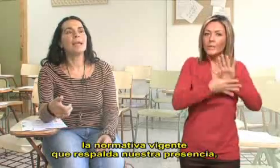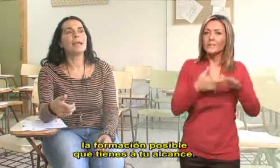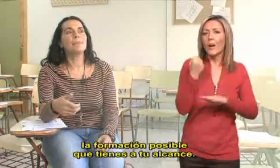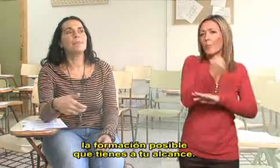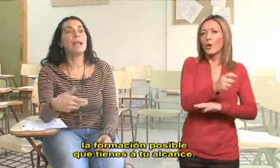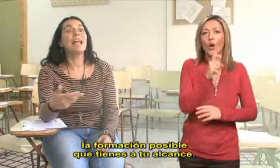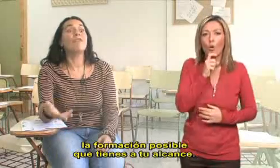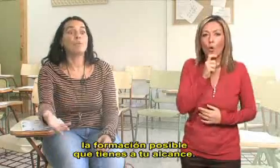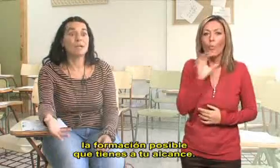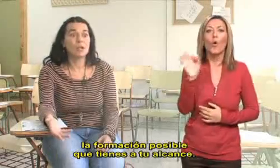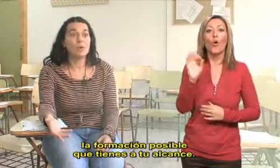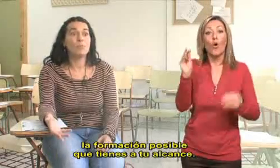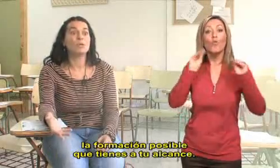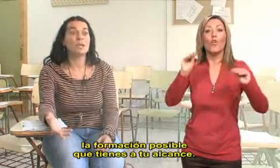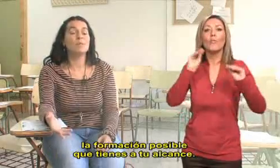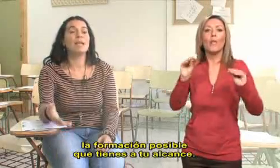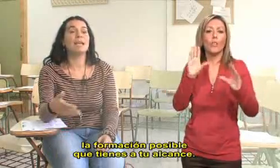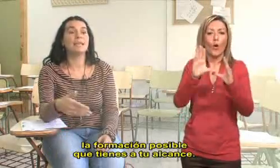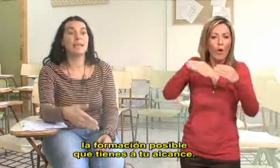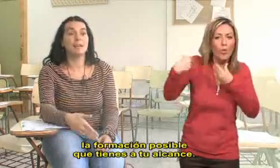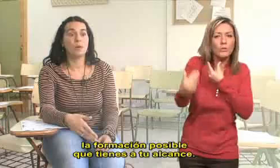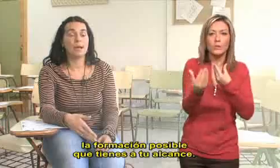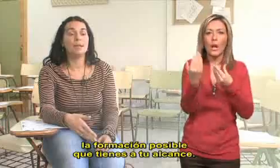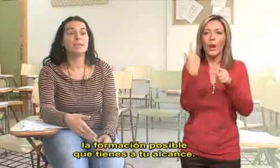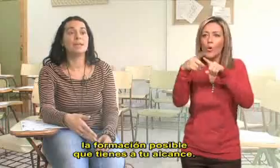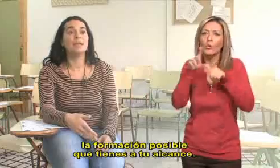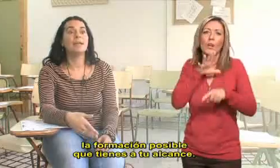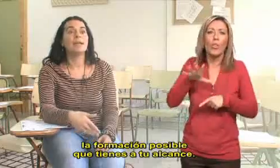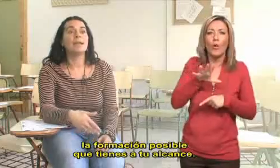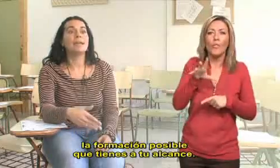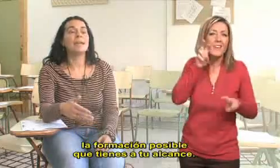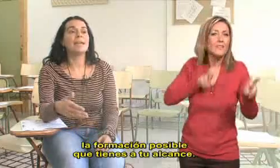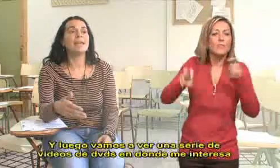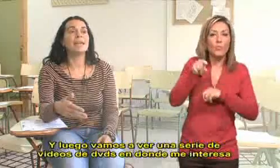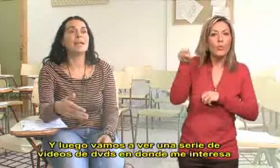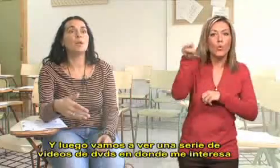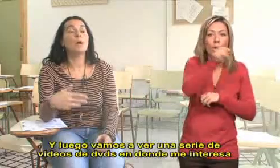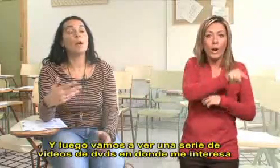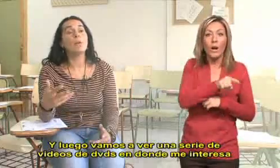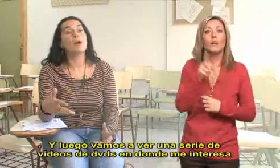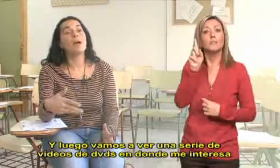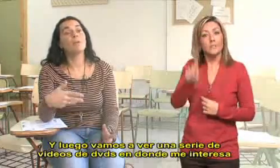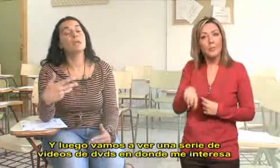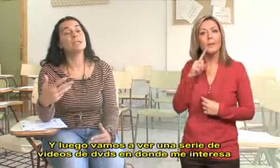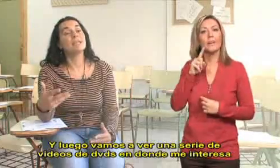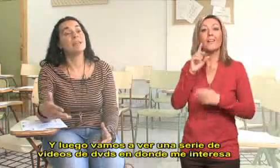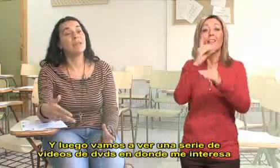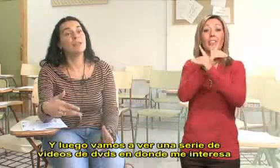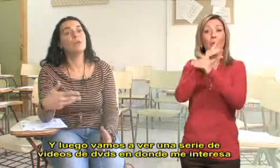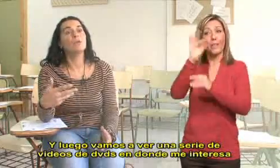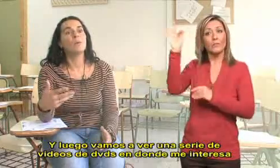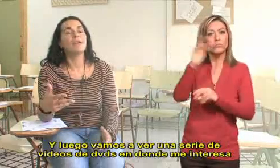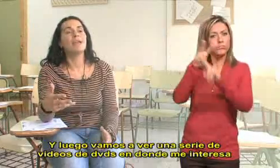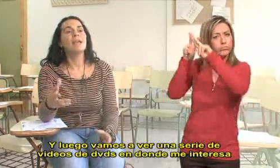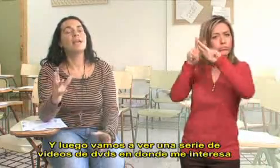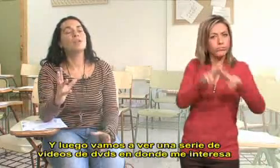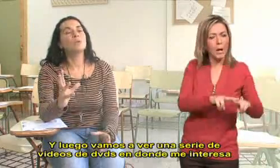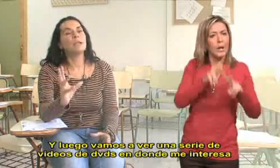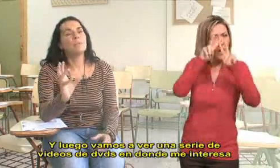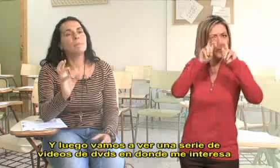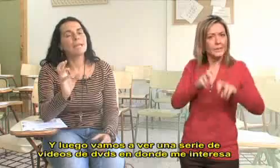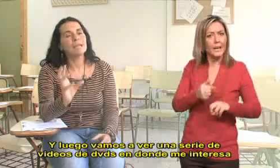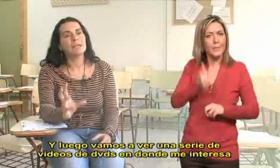la formación posible que tienes a tu alcance. Y luego vamos a ver una serie de vídeos de DVD